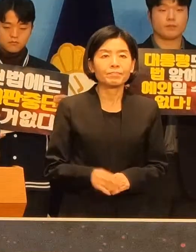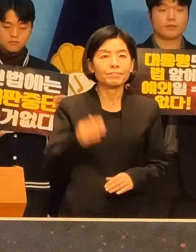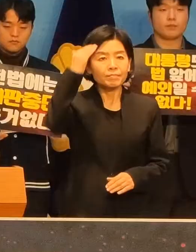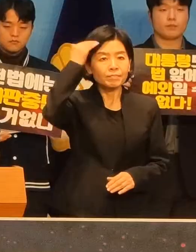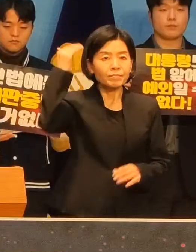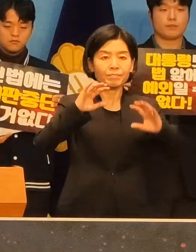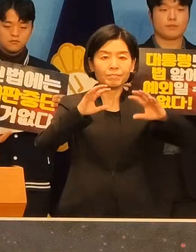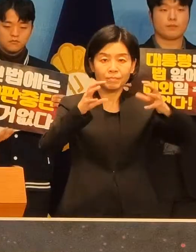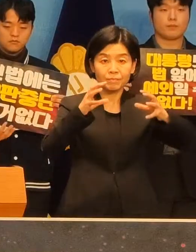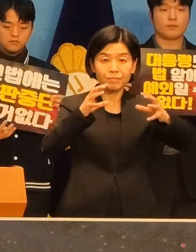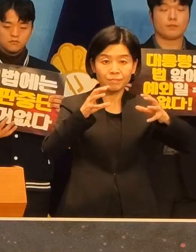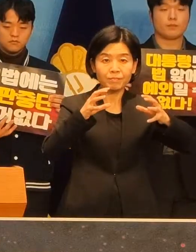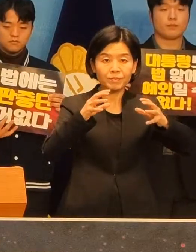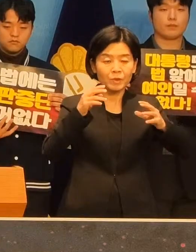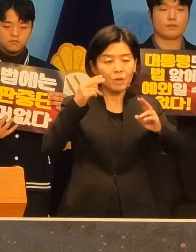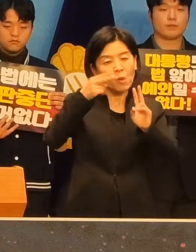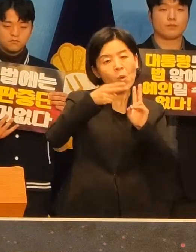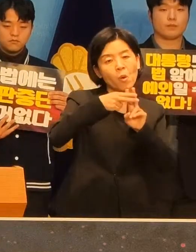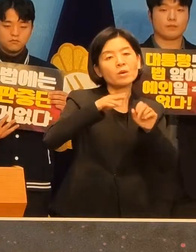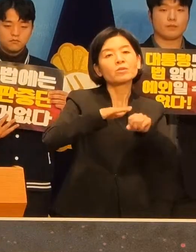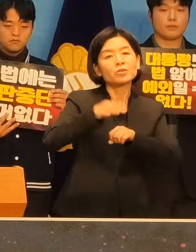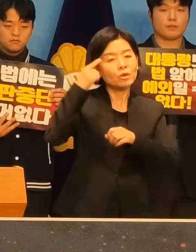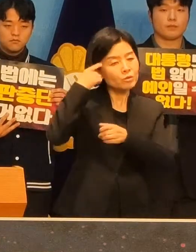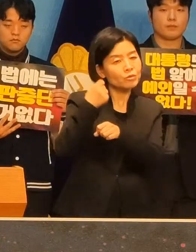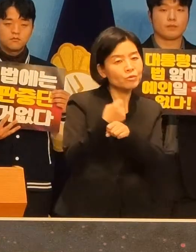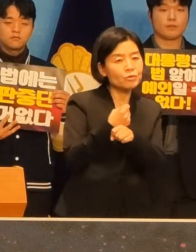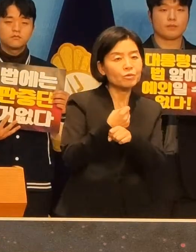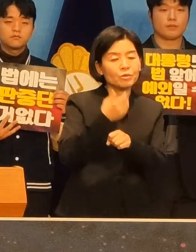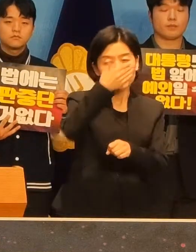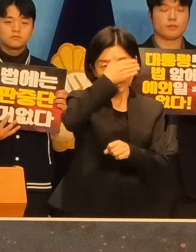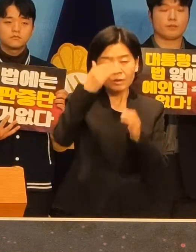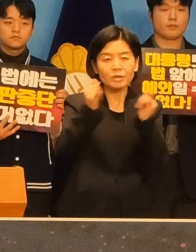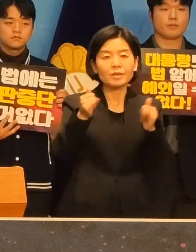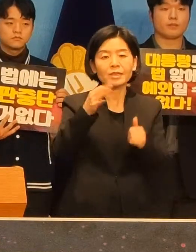대한민국 공화주의를 연구하는 청년이데아 대표 이상훈입니다.